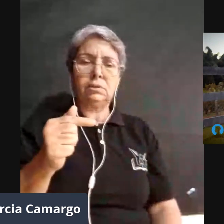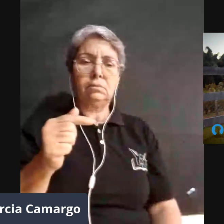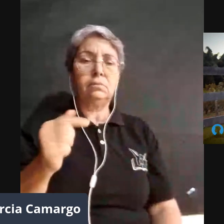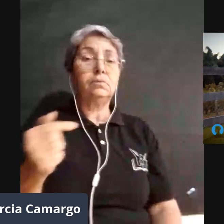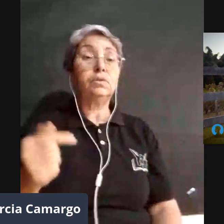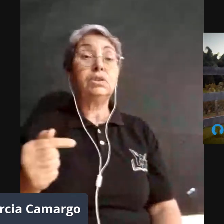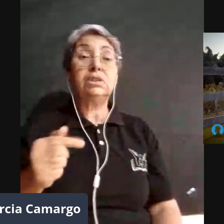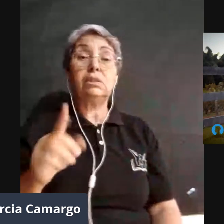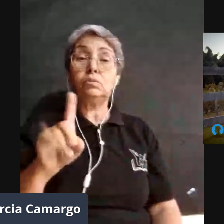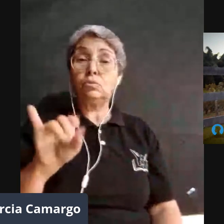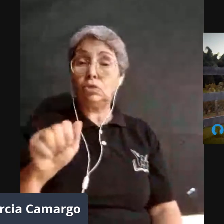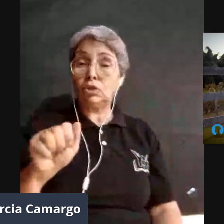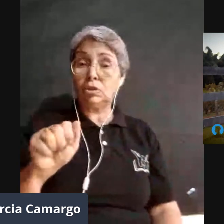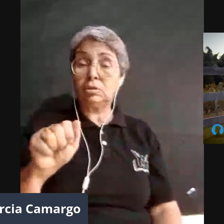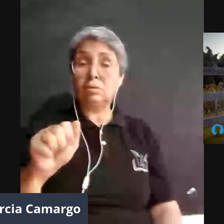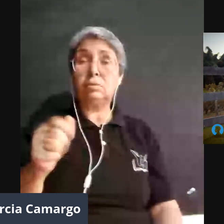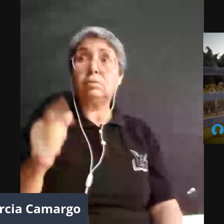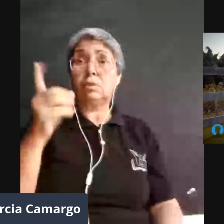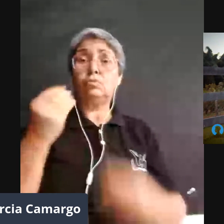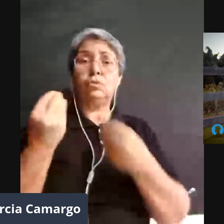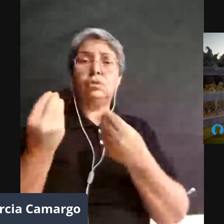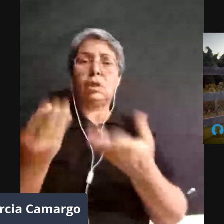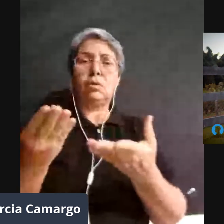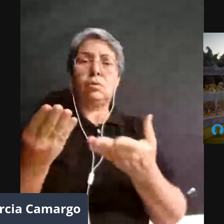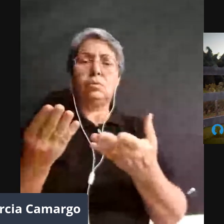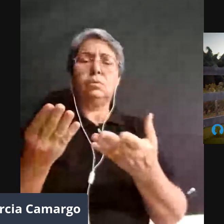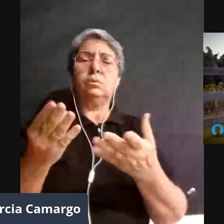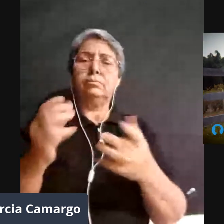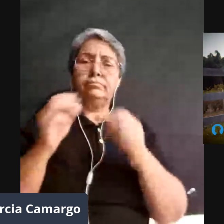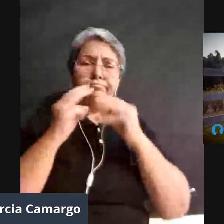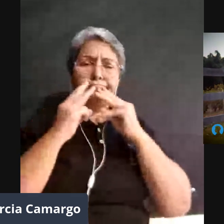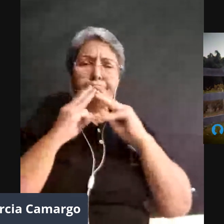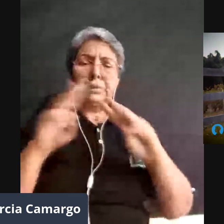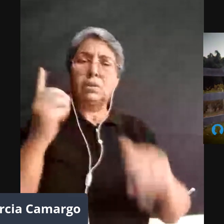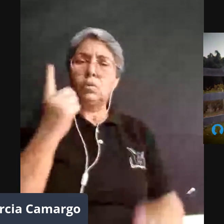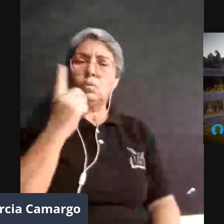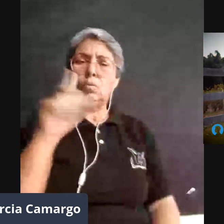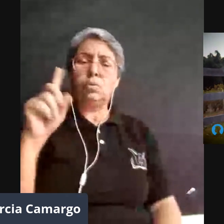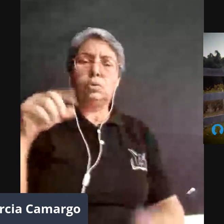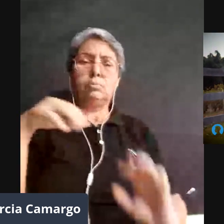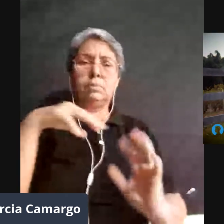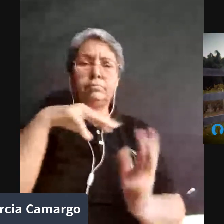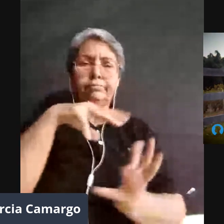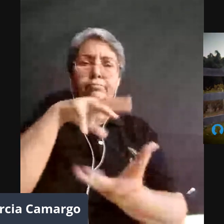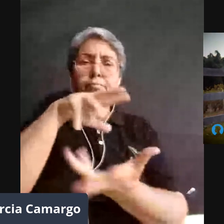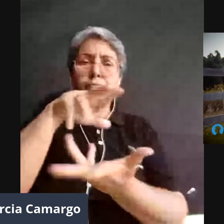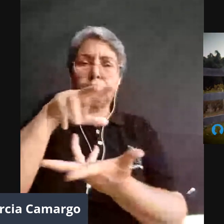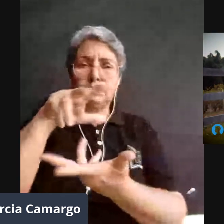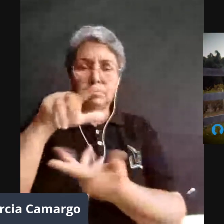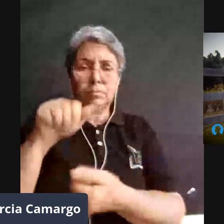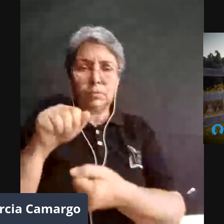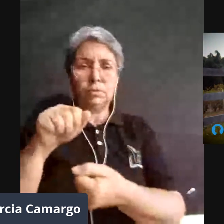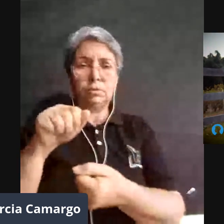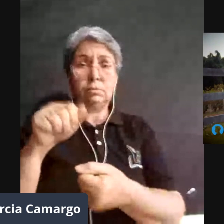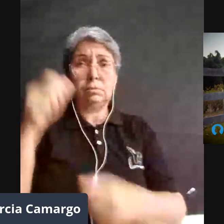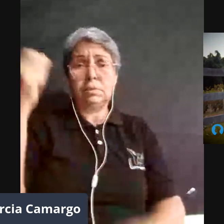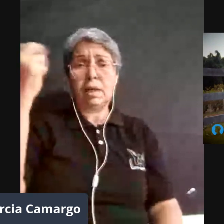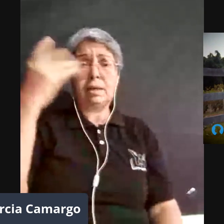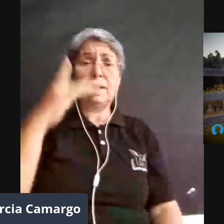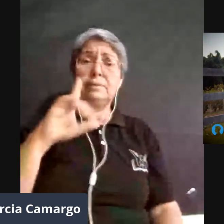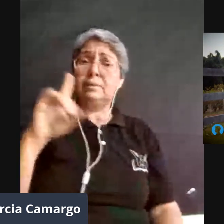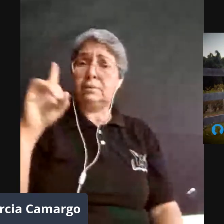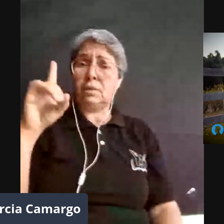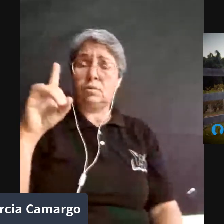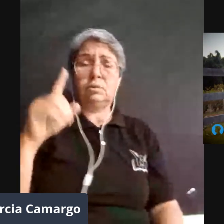sua última mensagem de abundante graça para a humanidade. E essa mensagem serve para resolver o